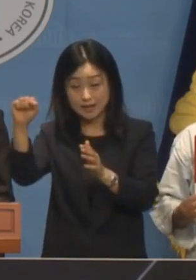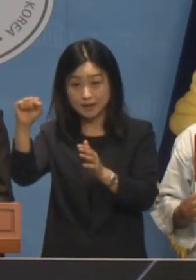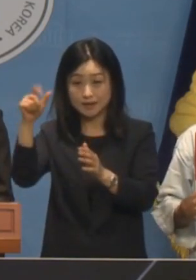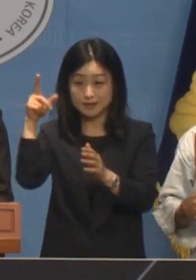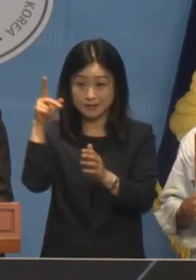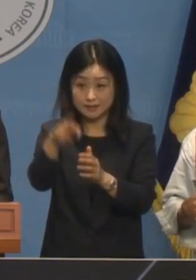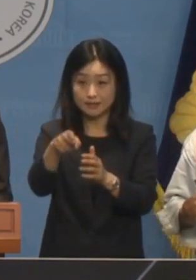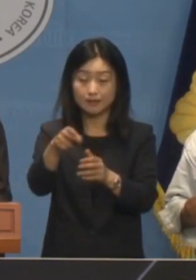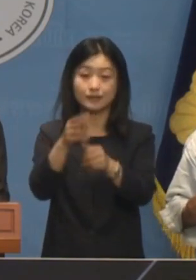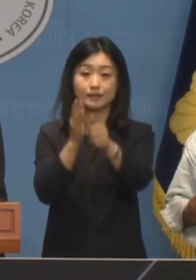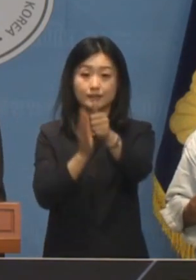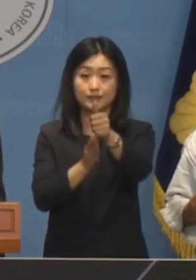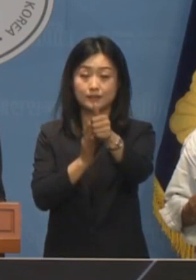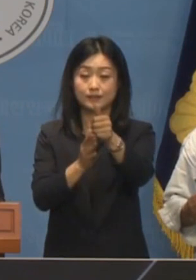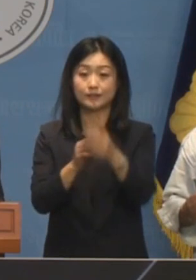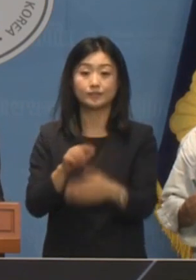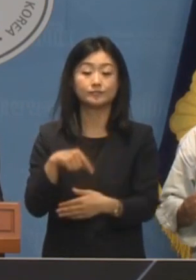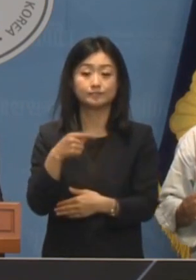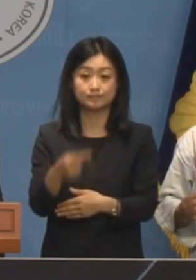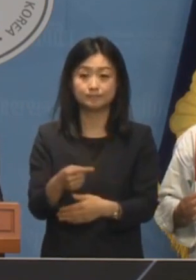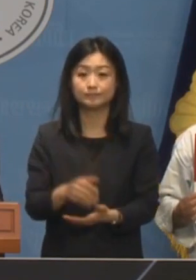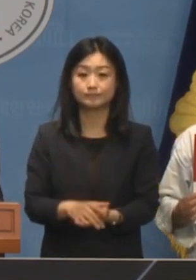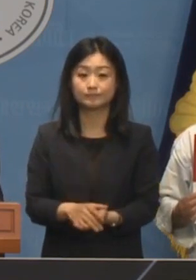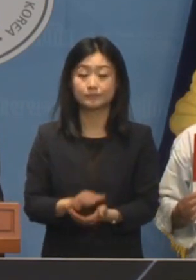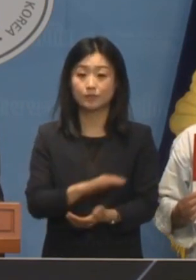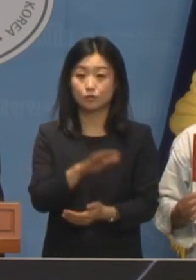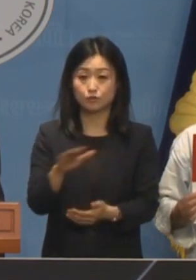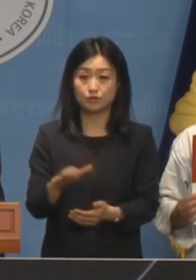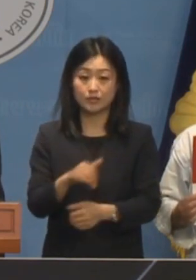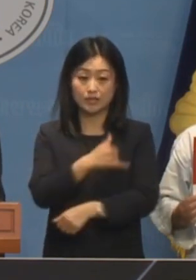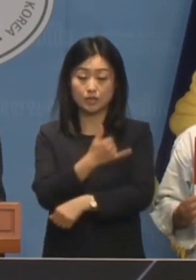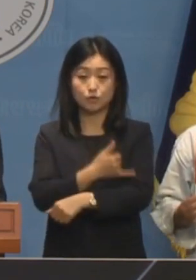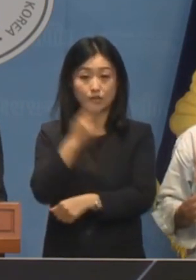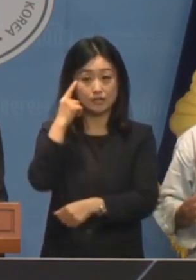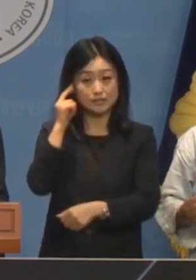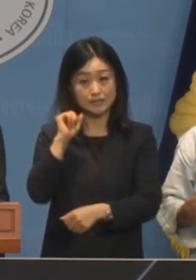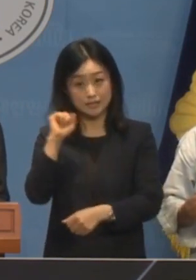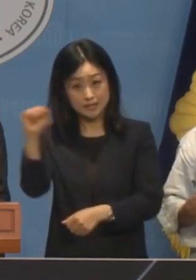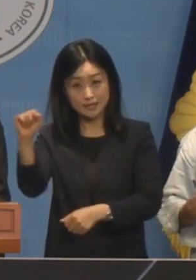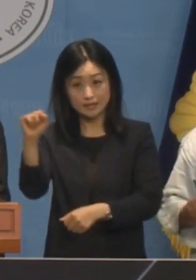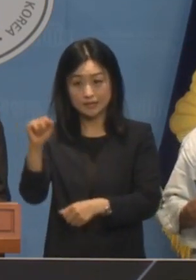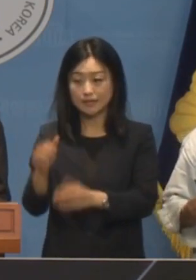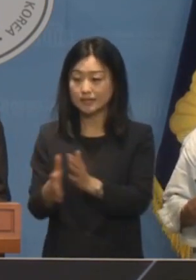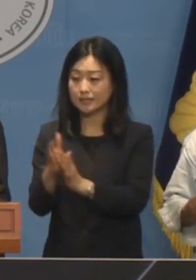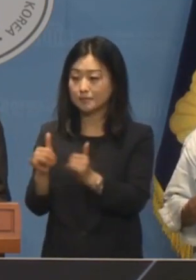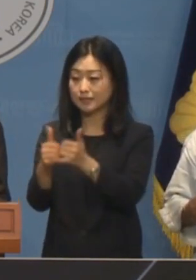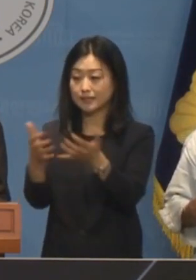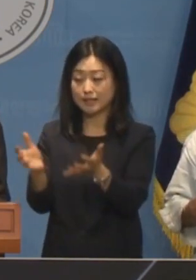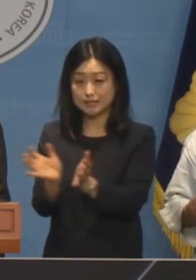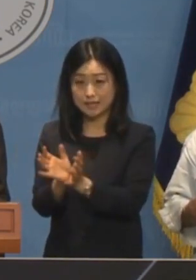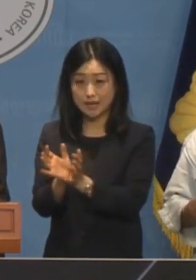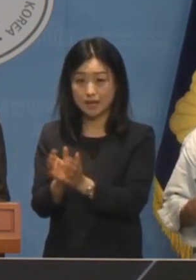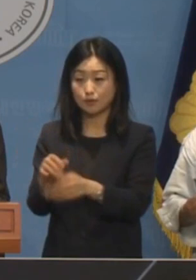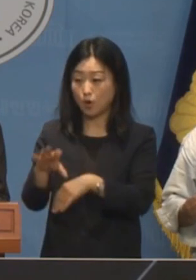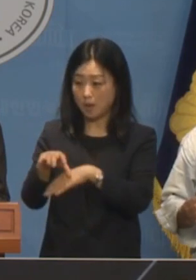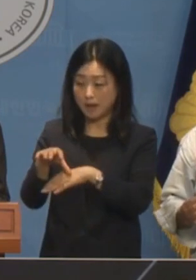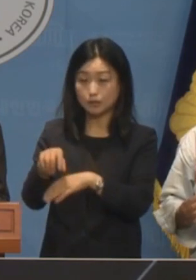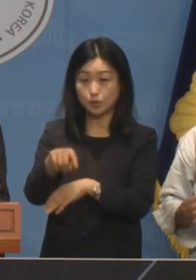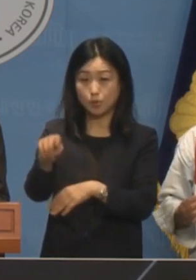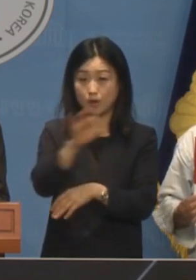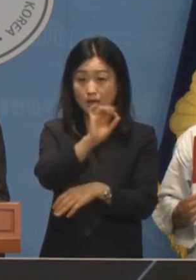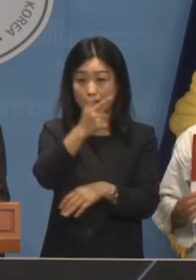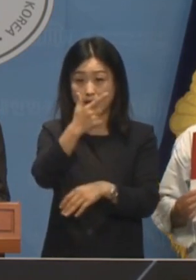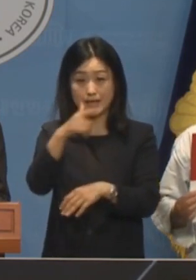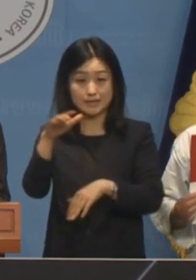강력히 촉구한다. 하나, 우리는 편향된 인권의식을 가진 시민단체들과 일부 언론방송의 안창호 후보자에 대한